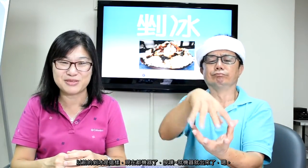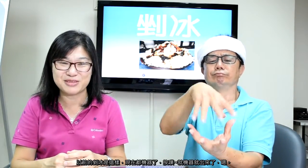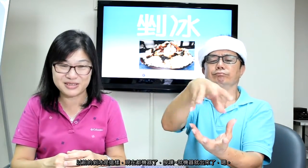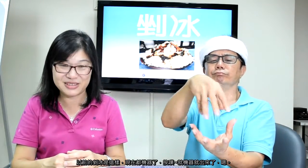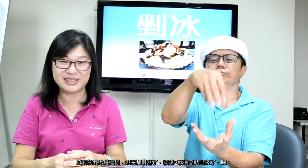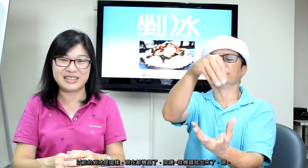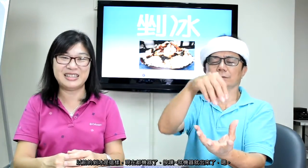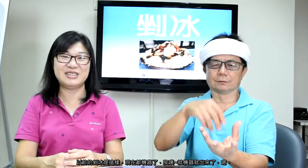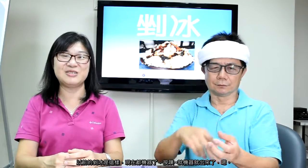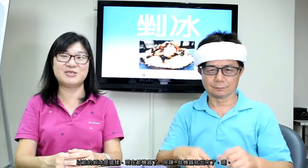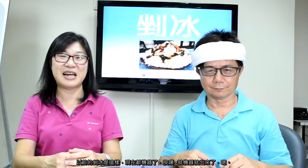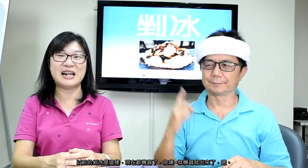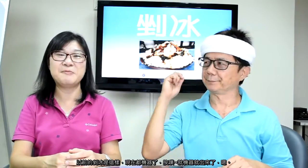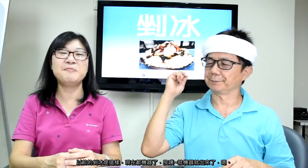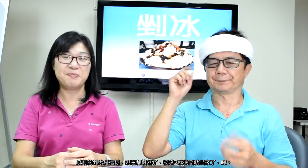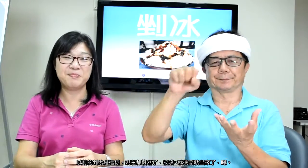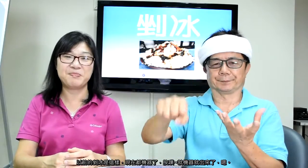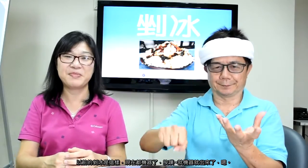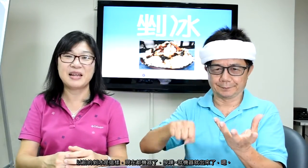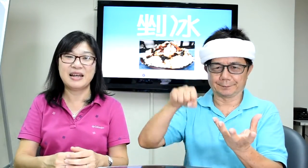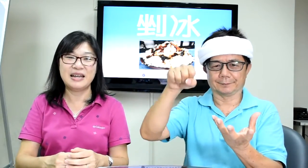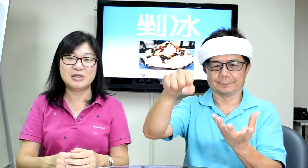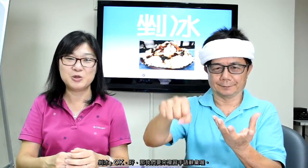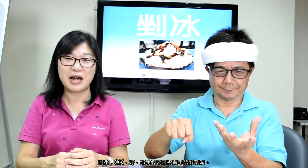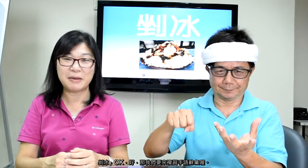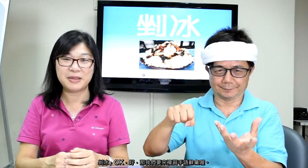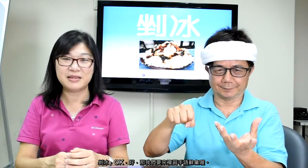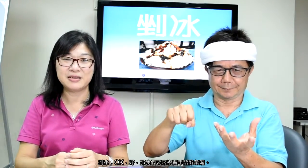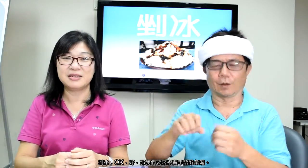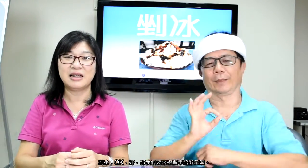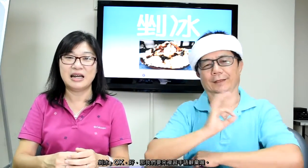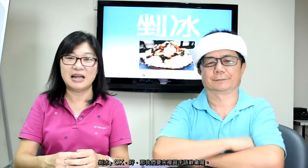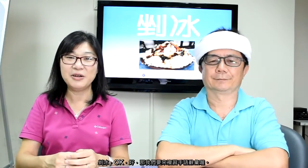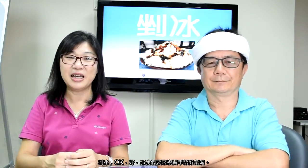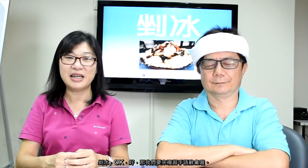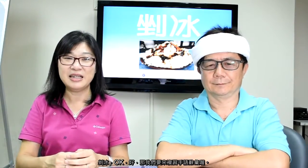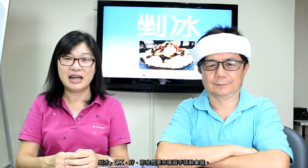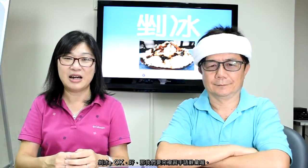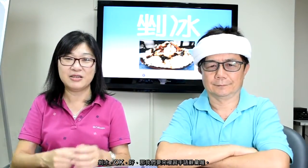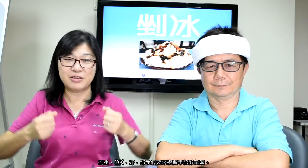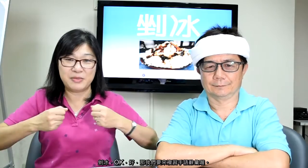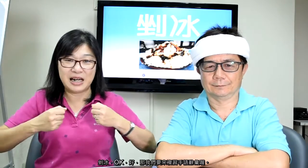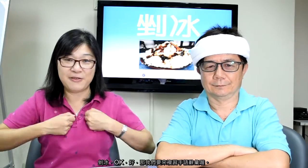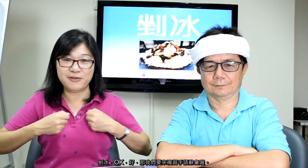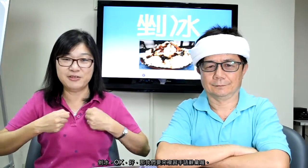就机器就出来了。嗯，串冰， OK， 好，那我们要来复